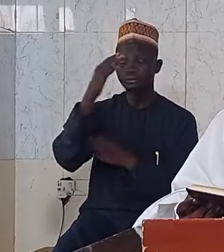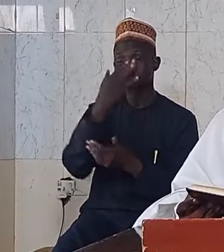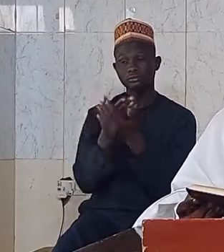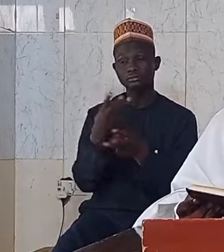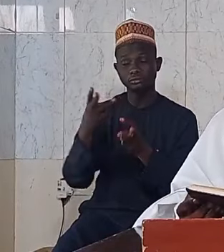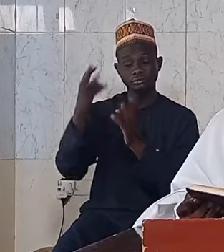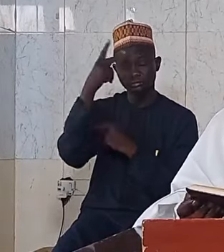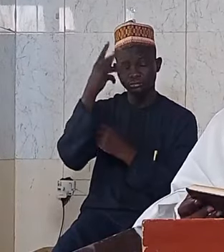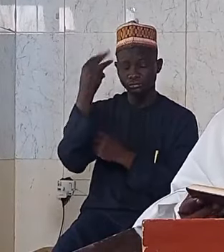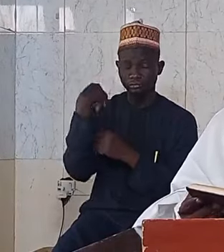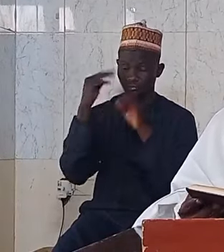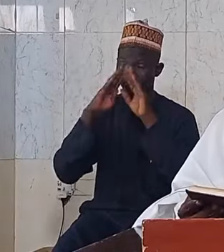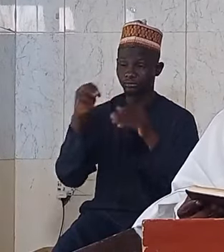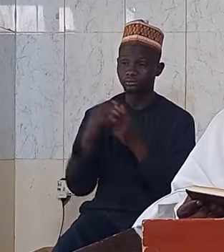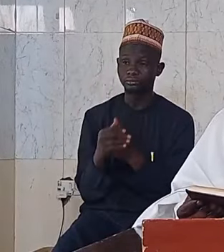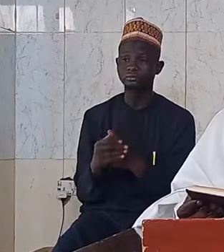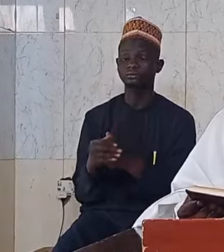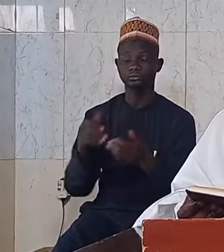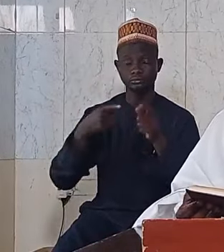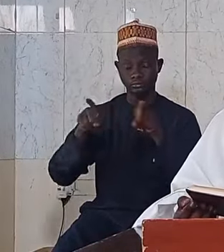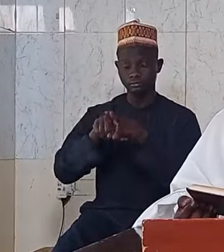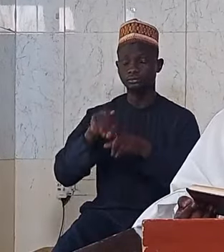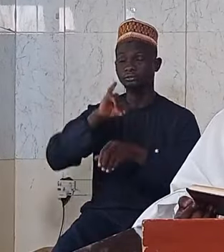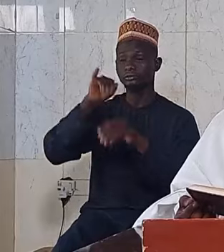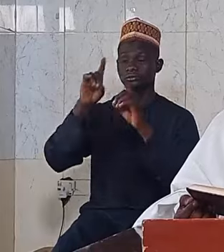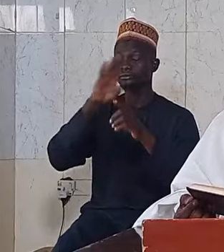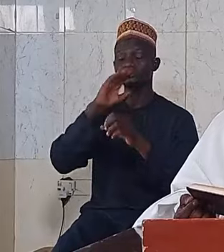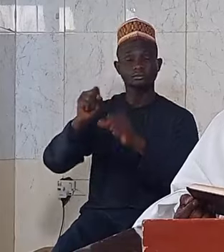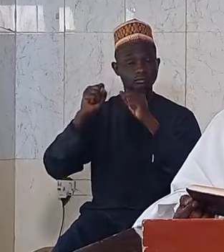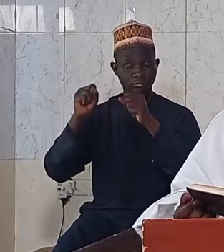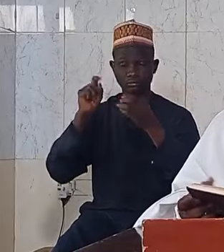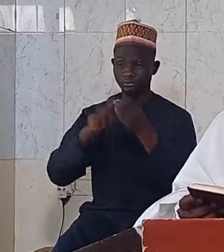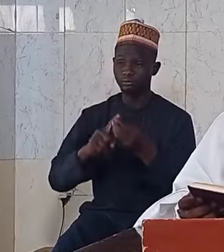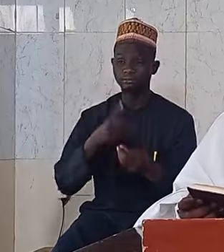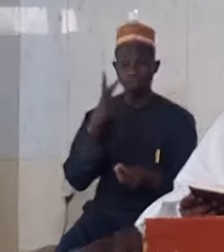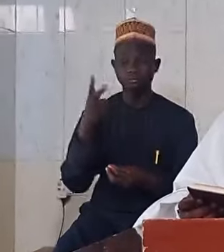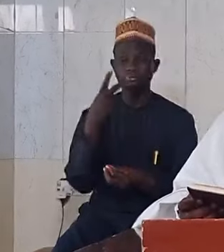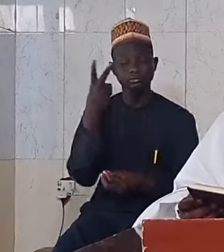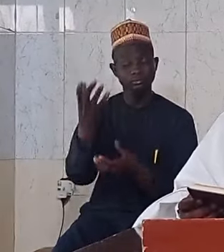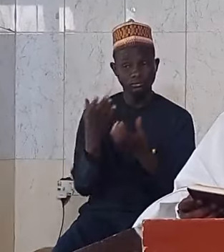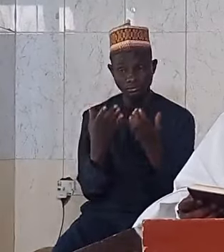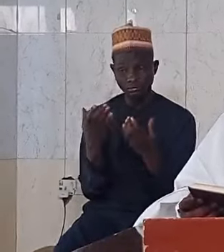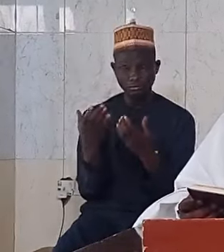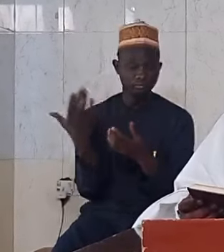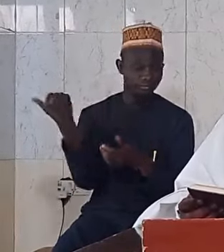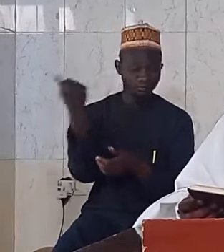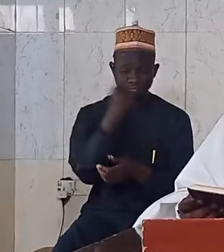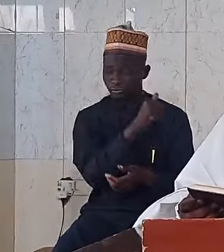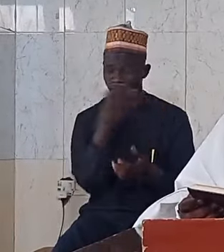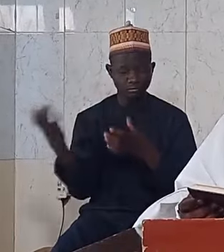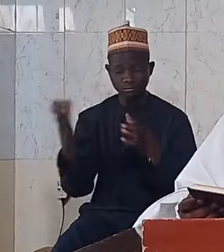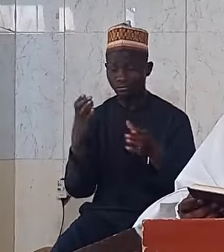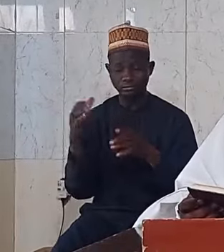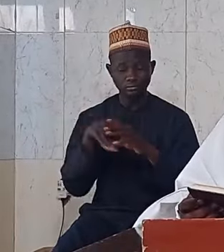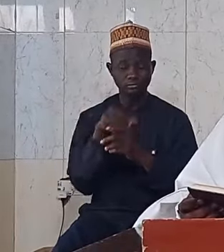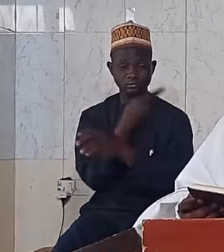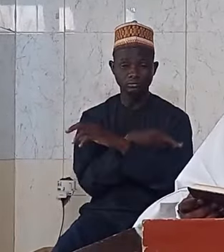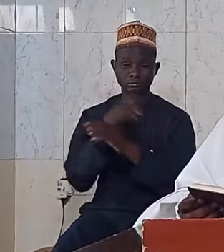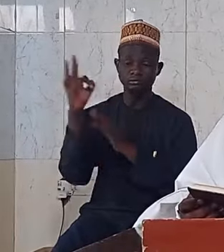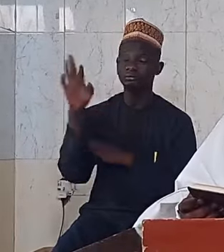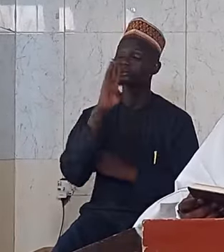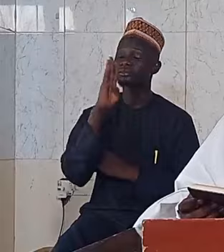ne ga manzon Allah sallallahu alaihi wasallama to haka jihadin sa zai zama karfa haka kana son duk abin da zaka yi a addini ya